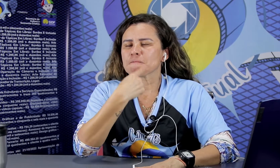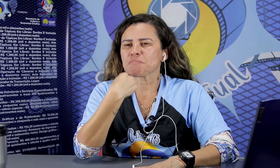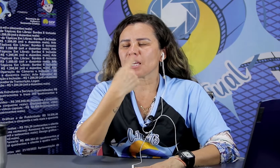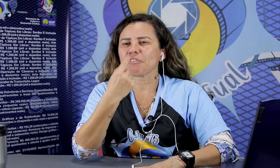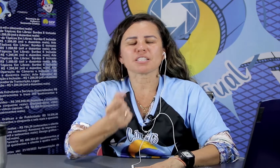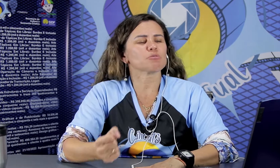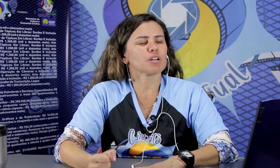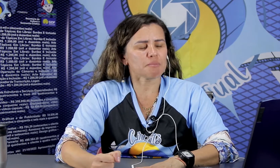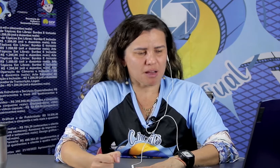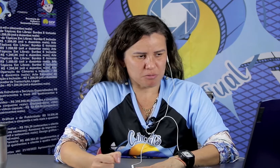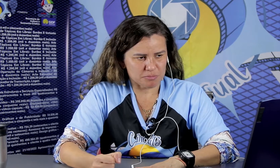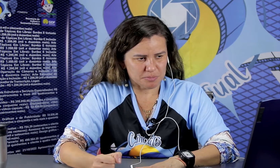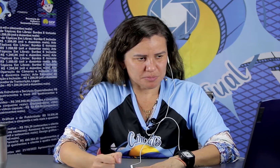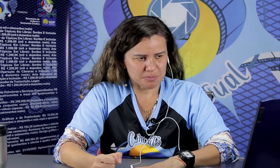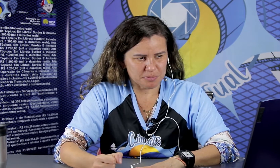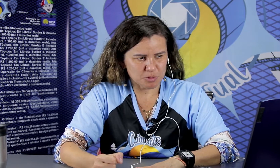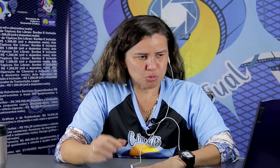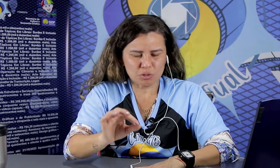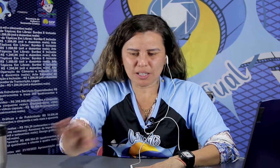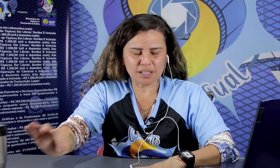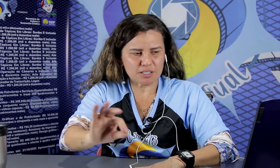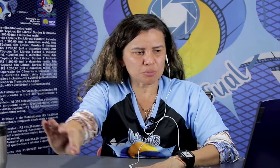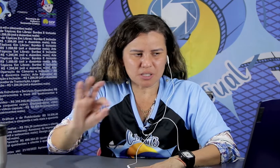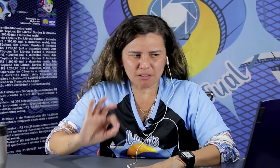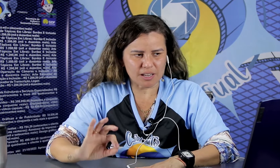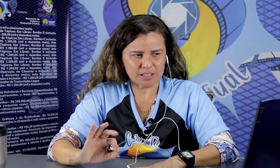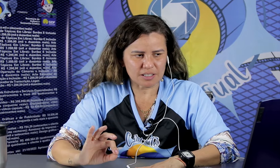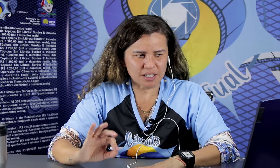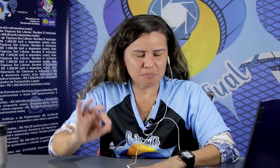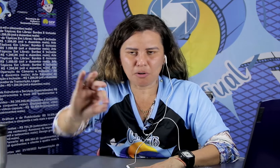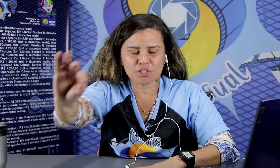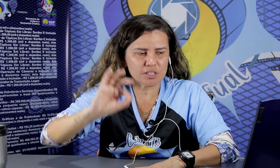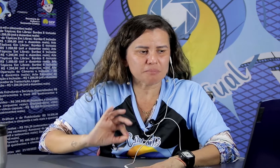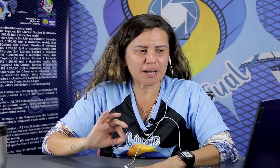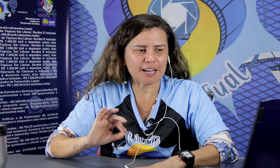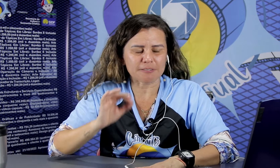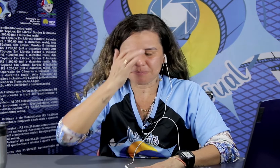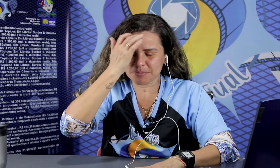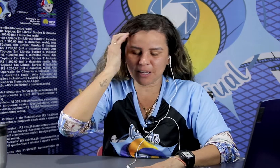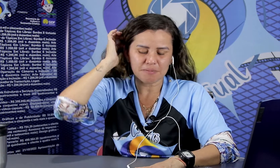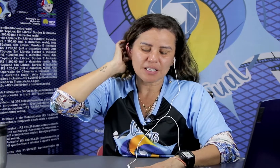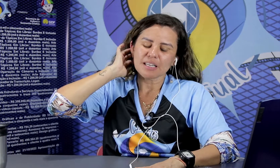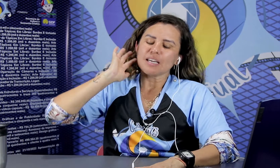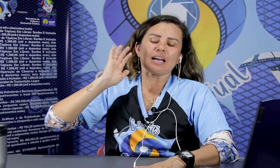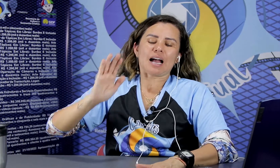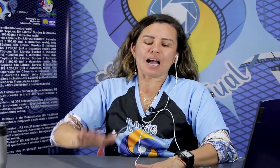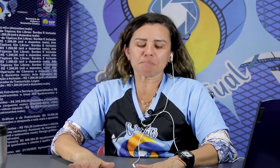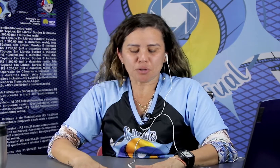que ele faz leitura labial. O surdo ainda tem essa opção lá, que ele pode marcar, né? A